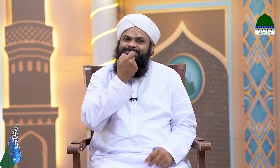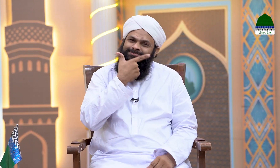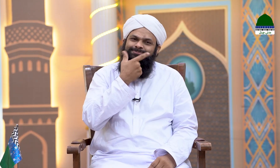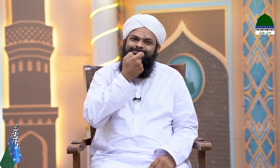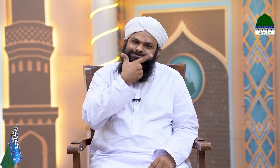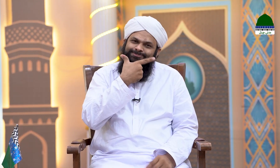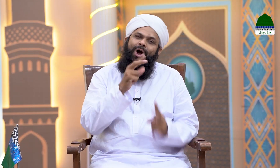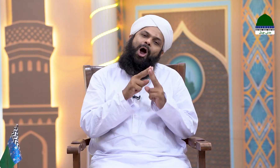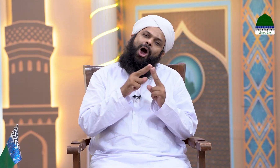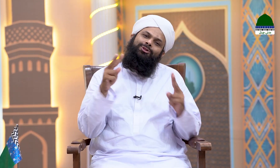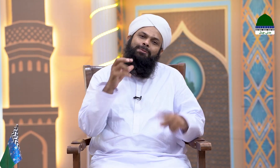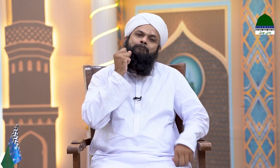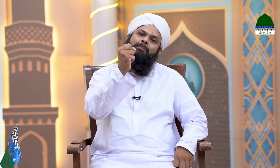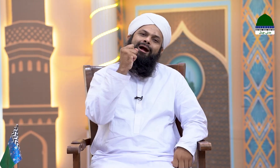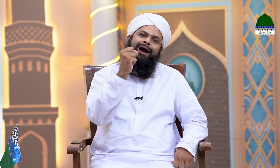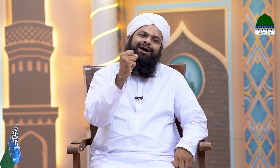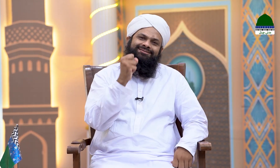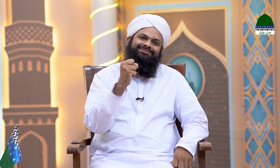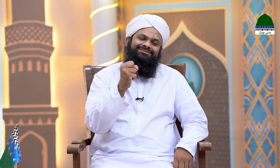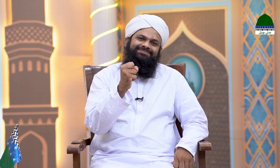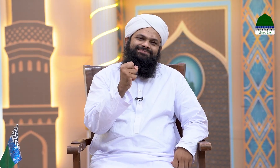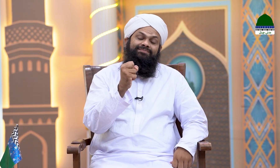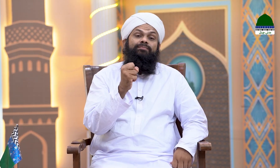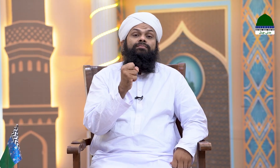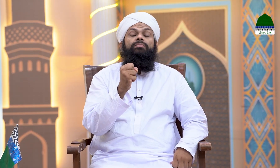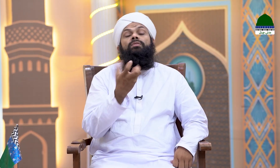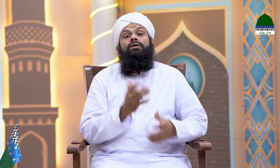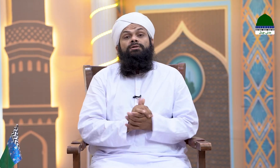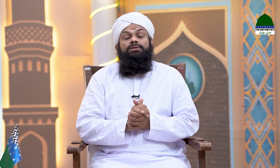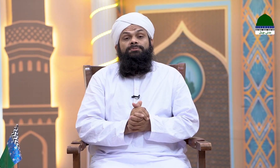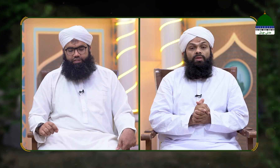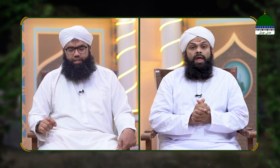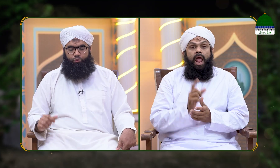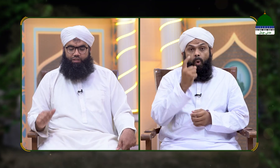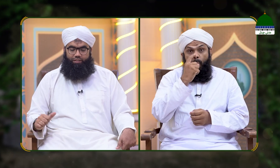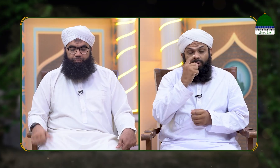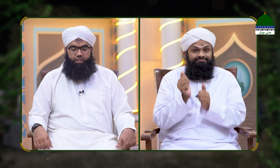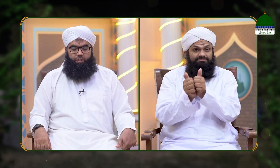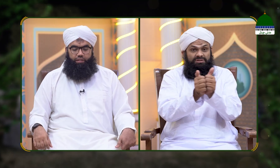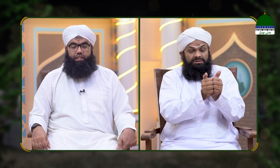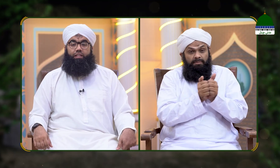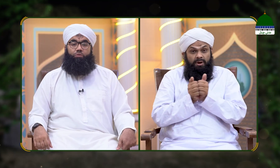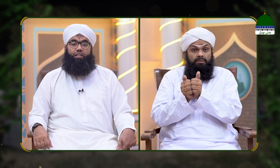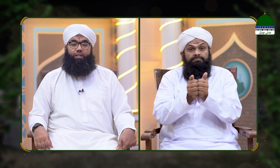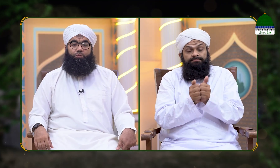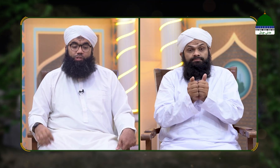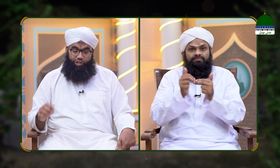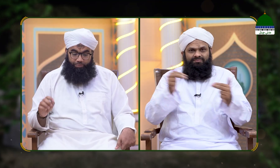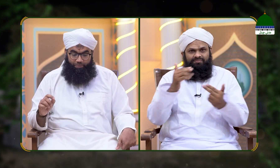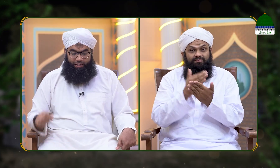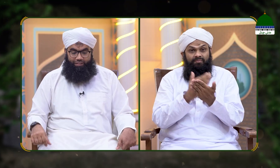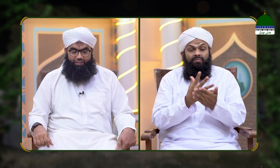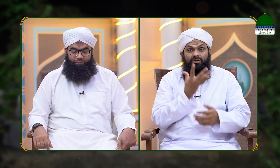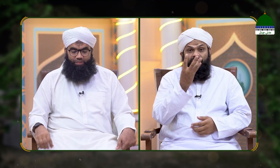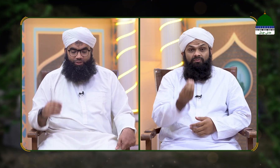ہوئے مسکرایا کرتے تھے۔ حضرت ام دردہ رضی اللہ تعالی عنہا فرماتی ہیں کہ حضرت ابو دردہ رضی اللہ تعالیٰ عنہ جب